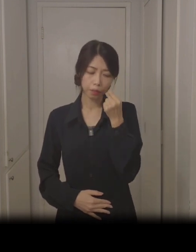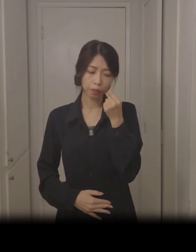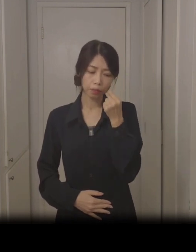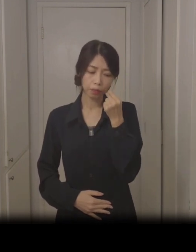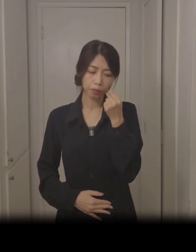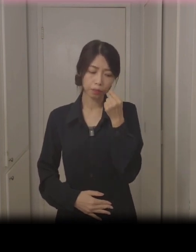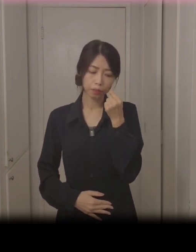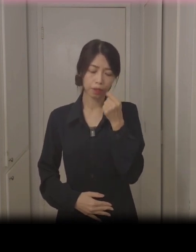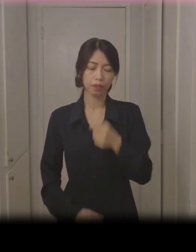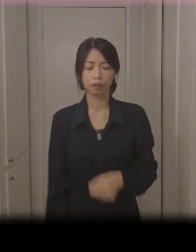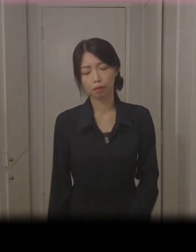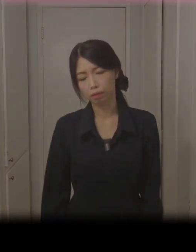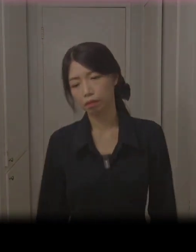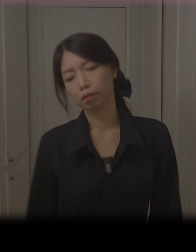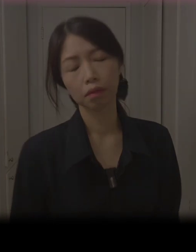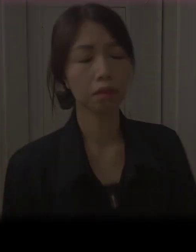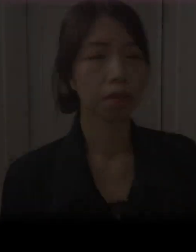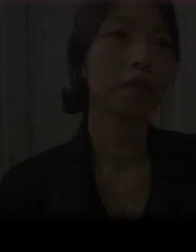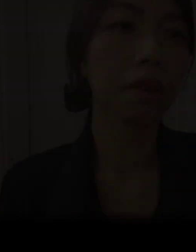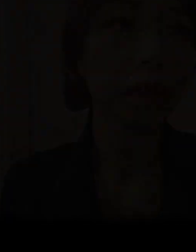슬프고 아니죠.